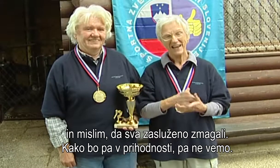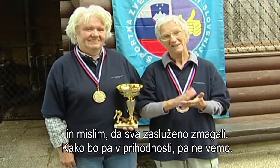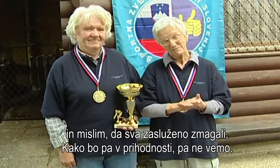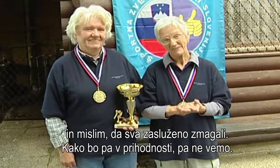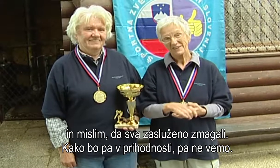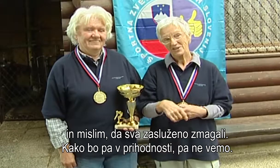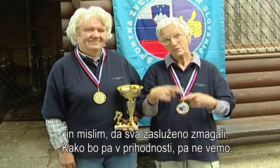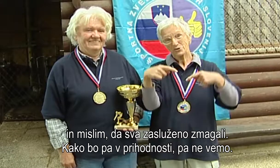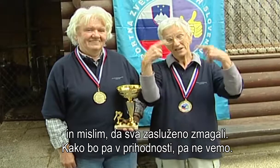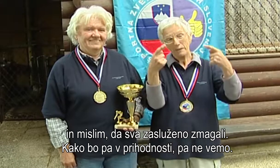zmagali.